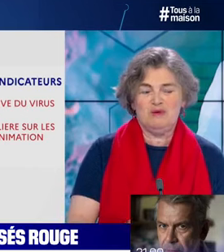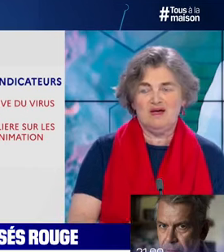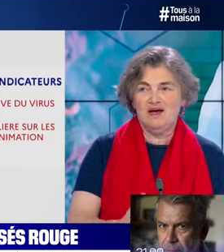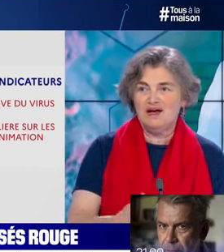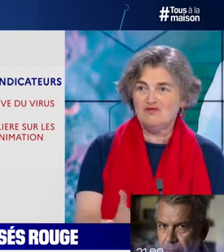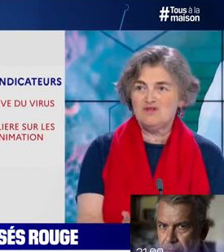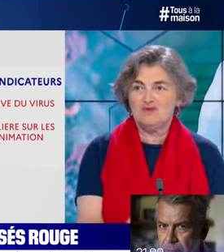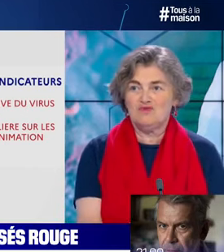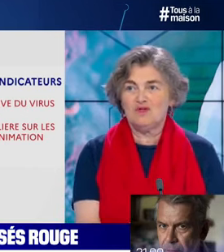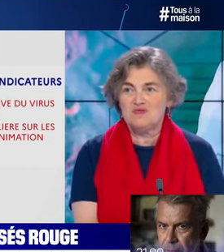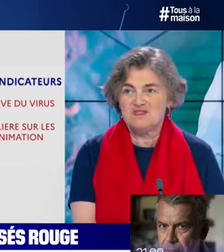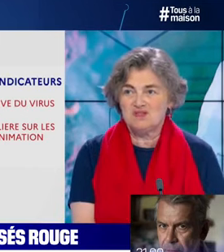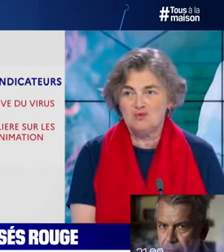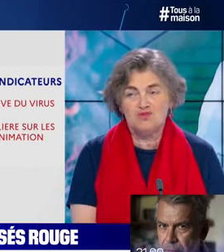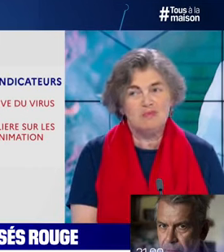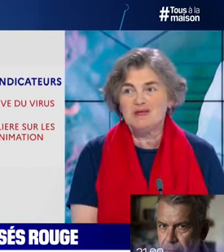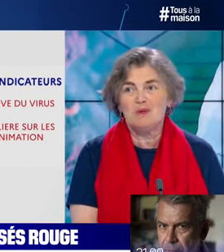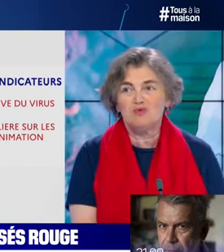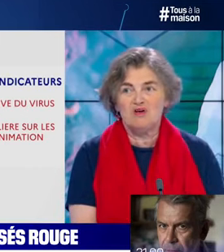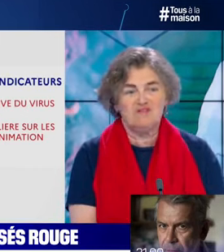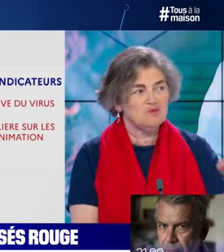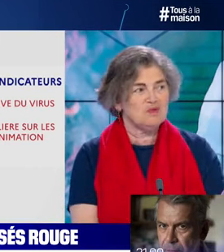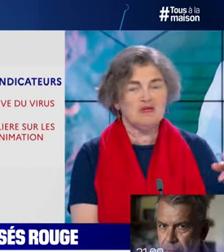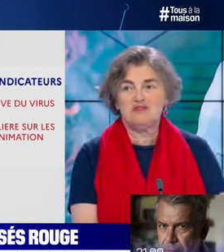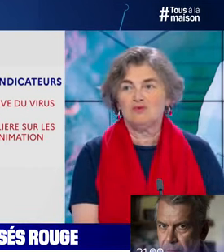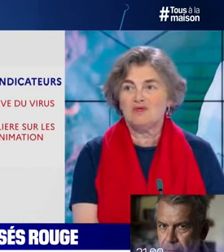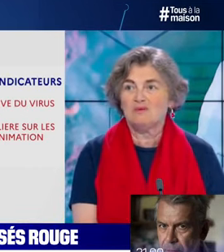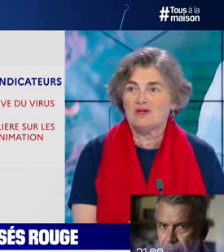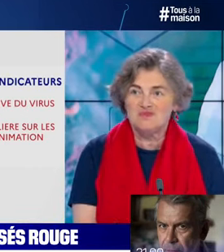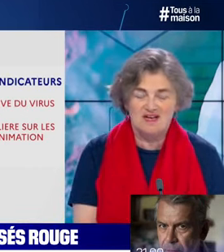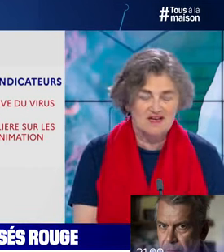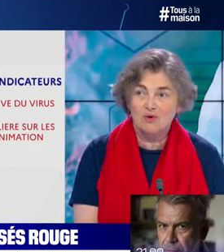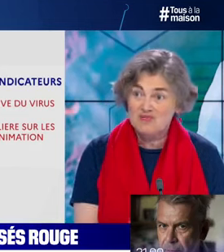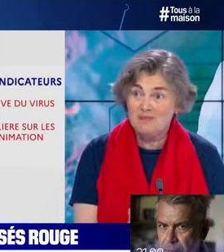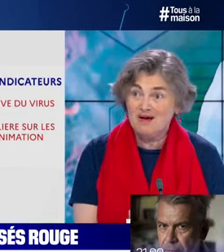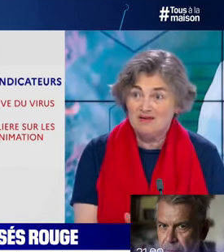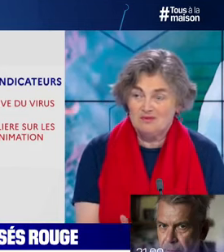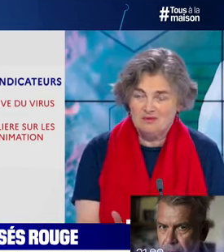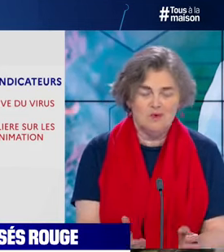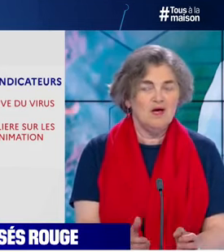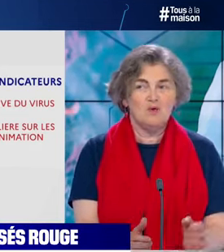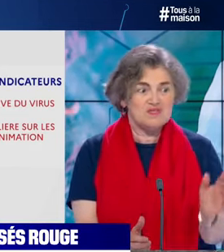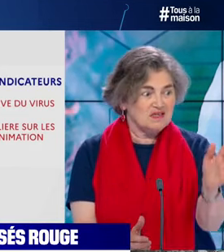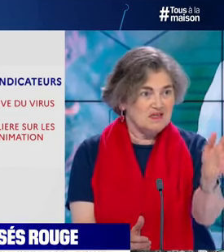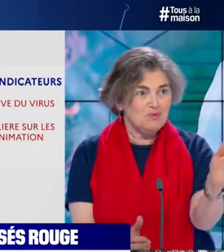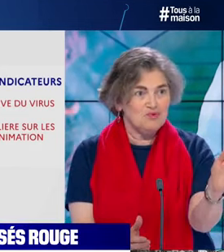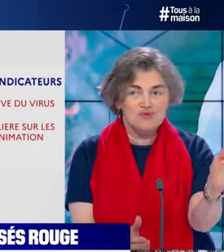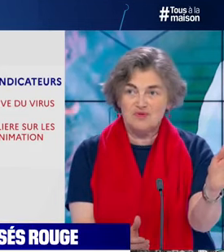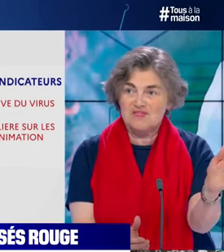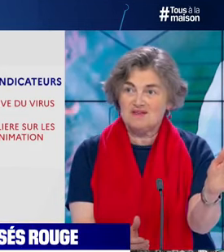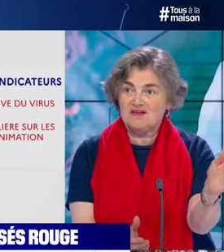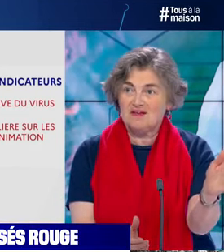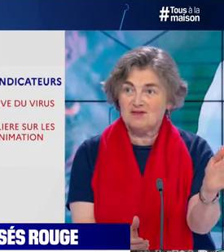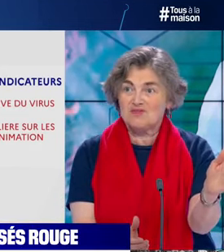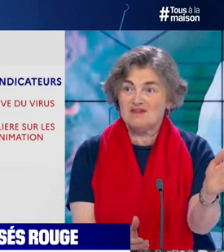chance de ne pas avoir le virus qui circule. On ne sait pas très bien pourquoi le virus est parti dans tous les coins comme ça. On ne sait pas. On sait qu'il est plus